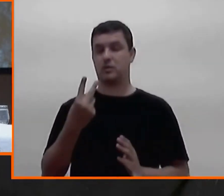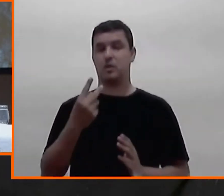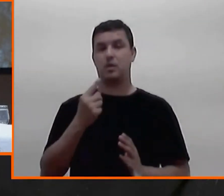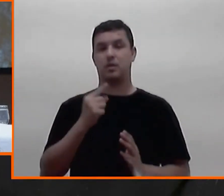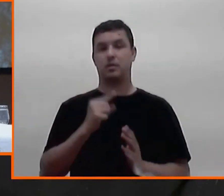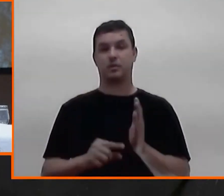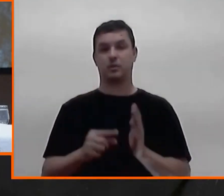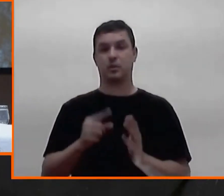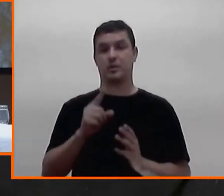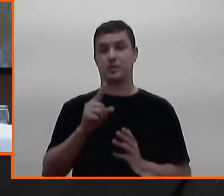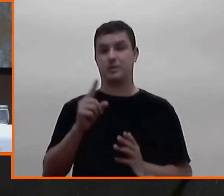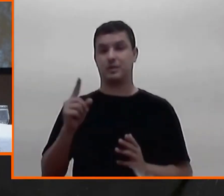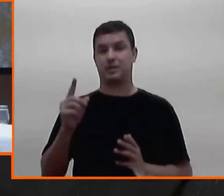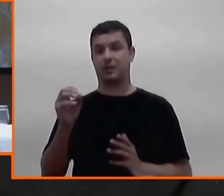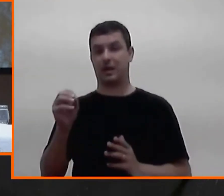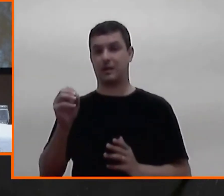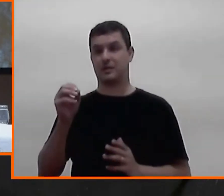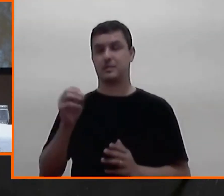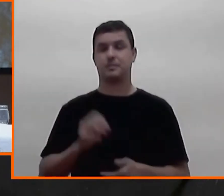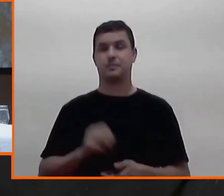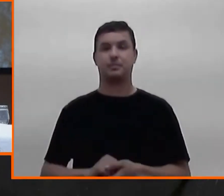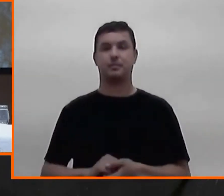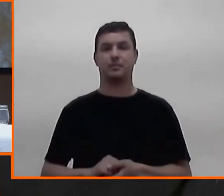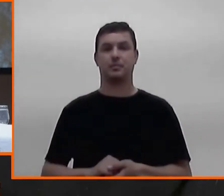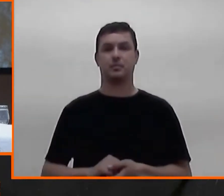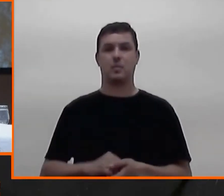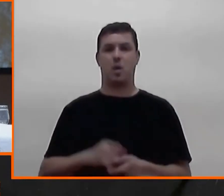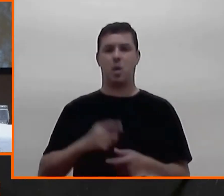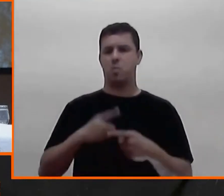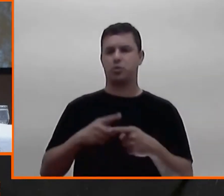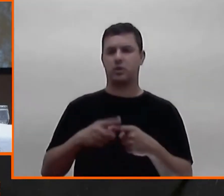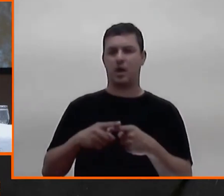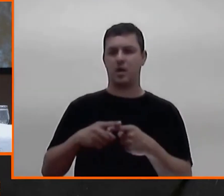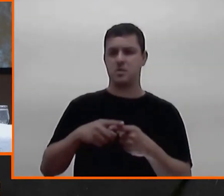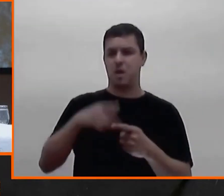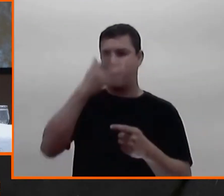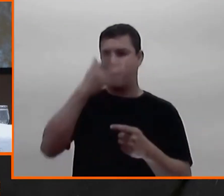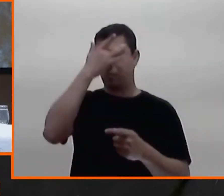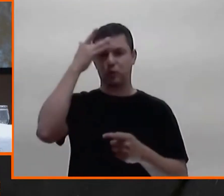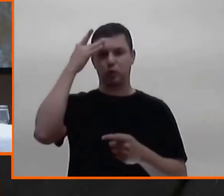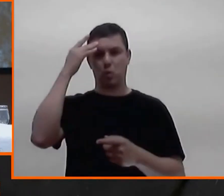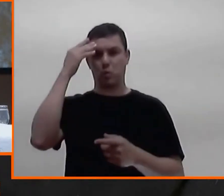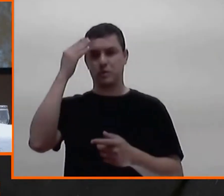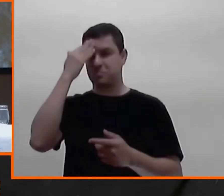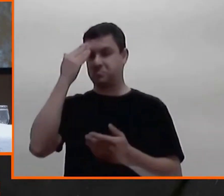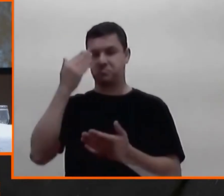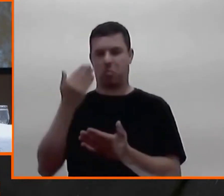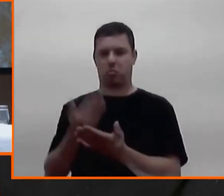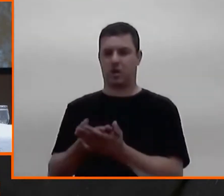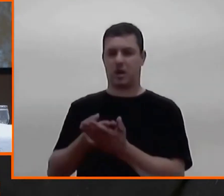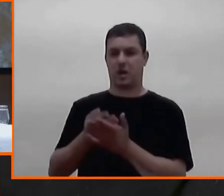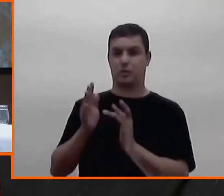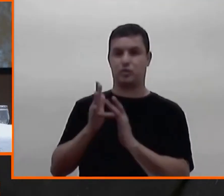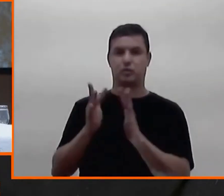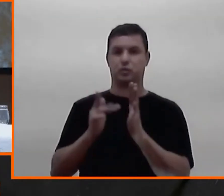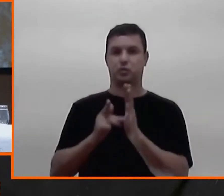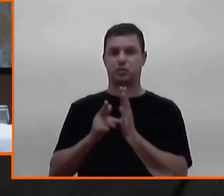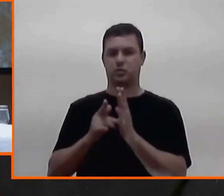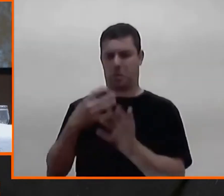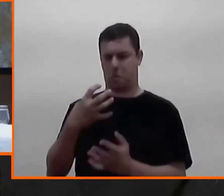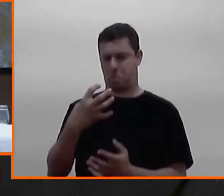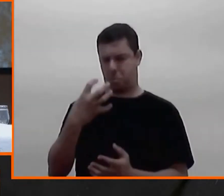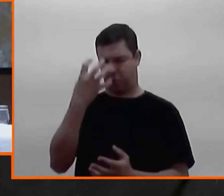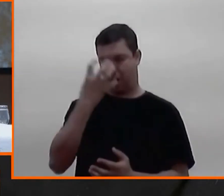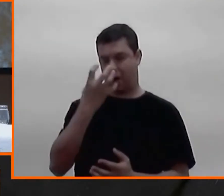Por que se enfurecem os gentios e os povos imaginam coisas vãs? Os reis